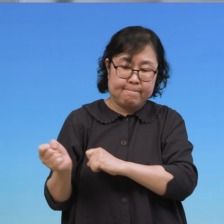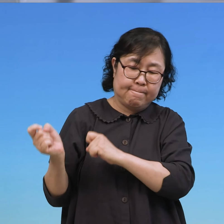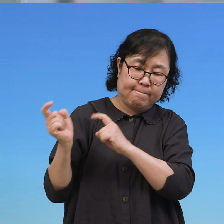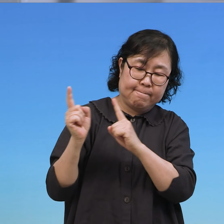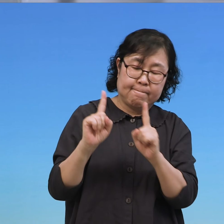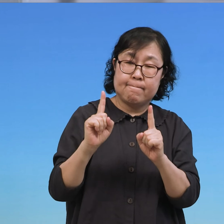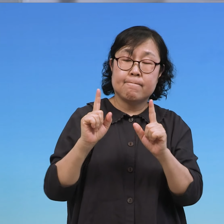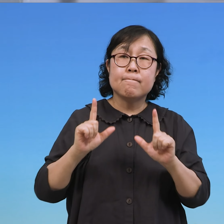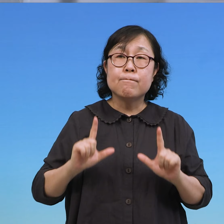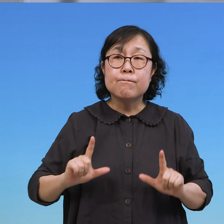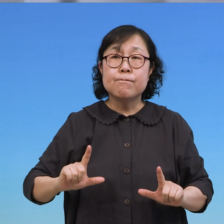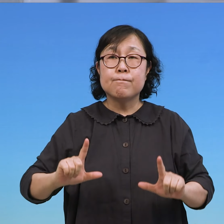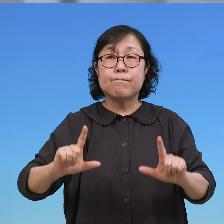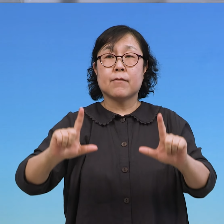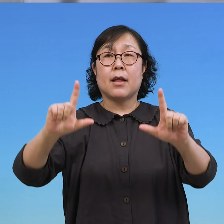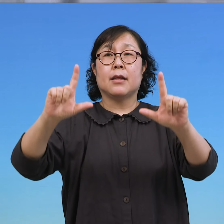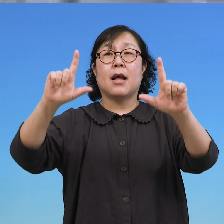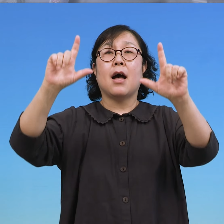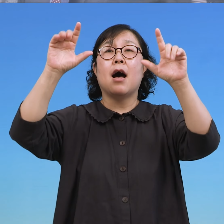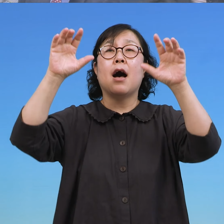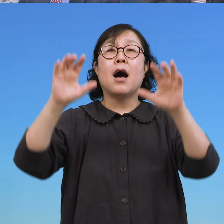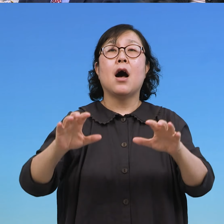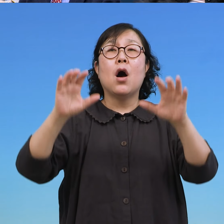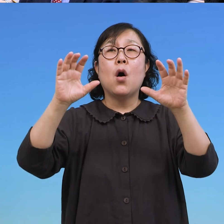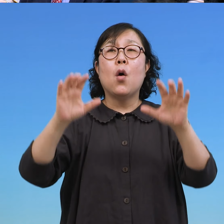꿈꿉니다. 진정한 부흥의 날